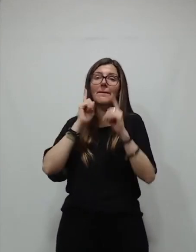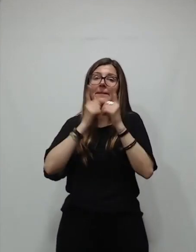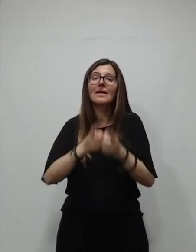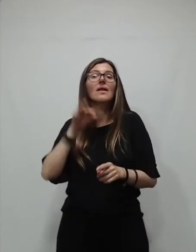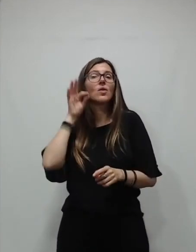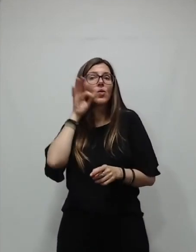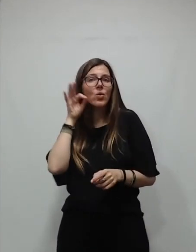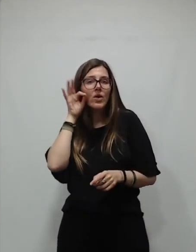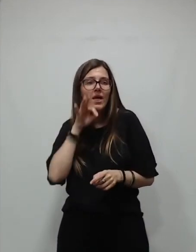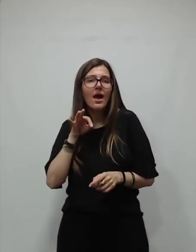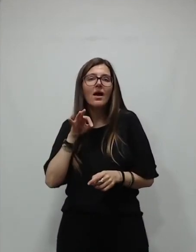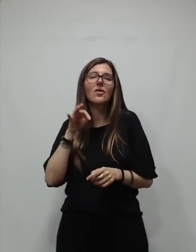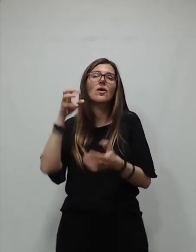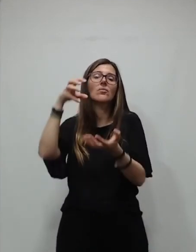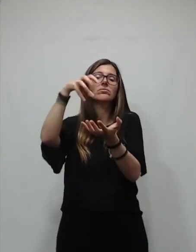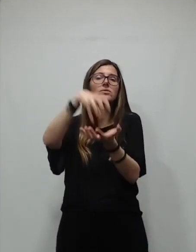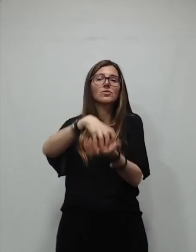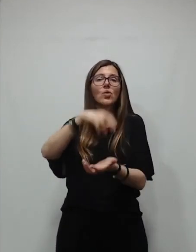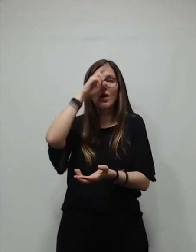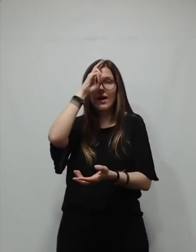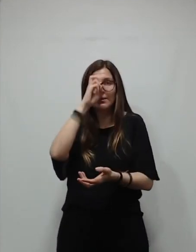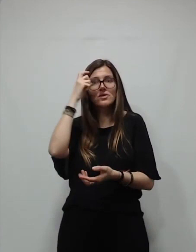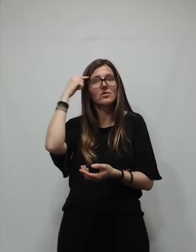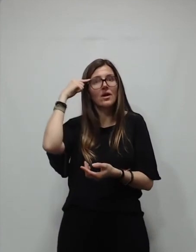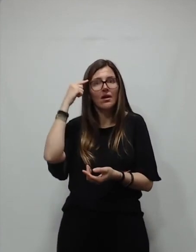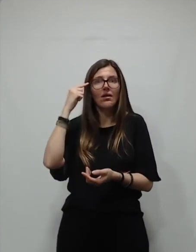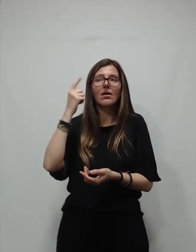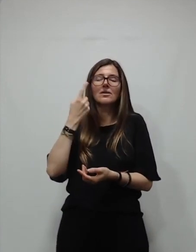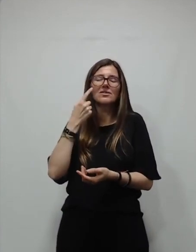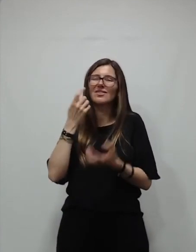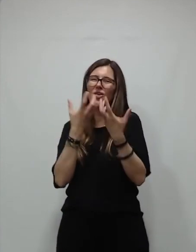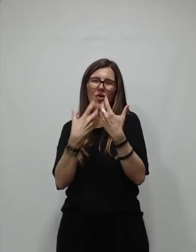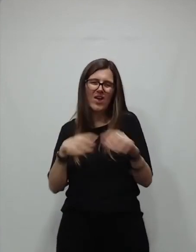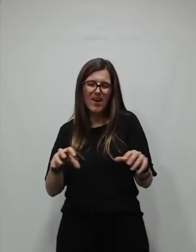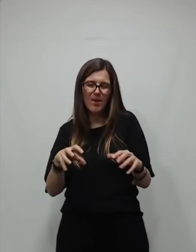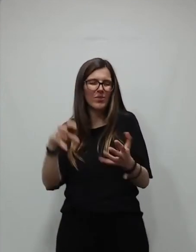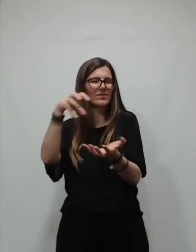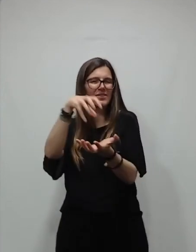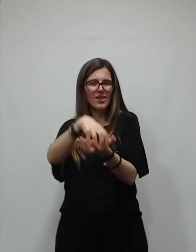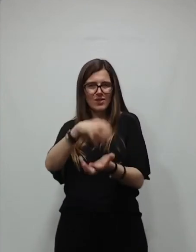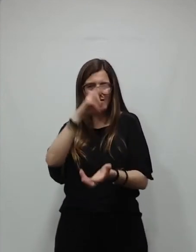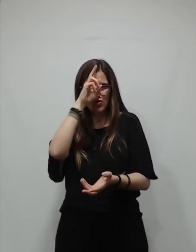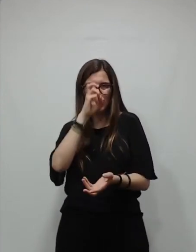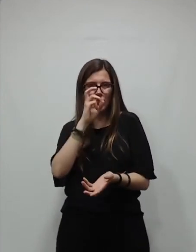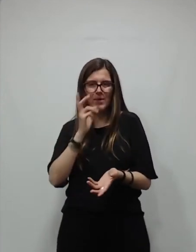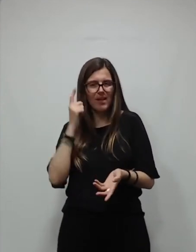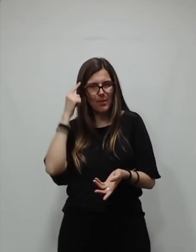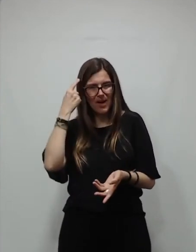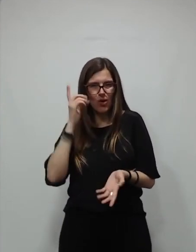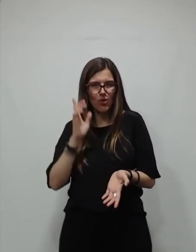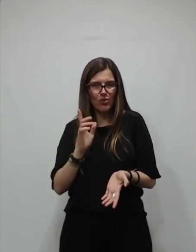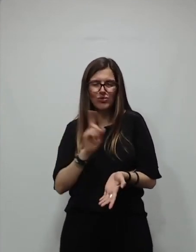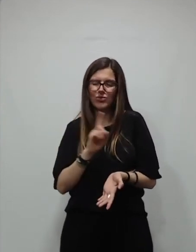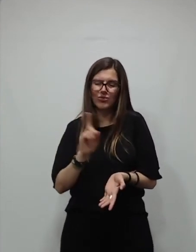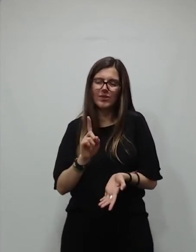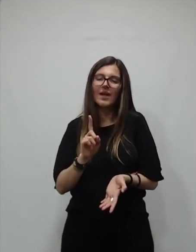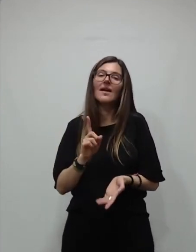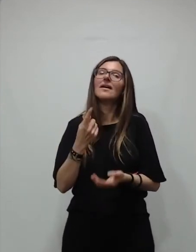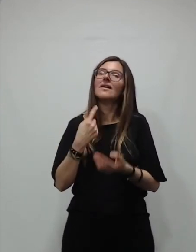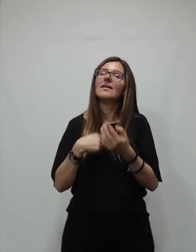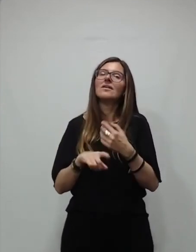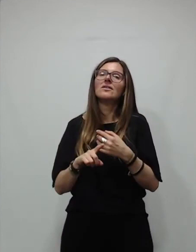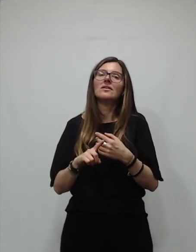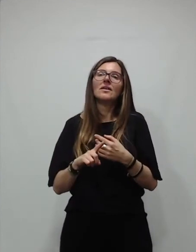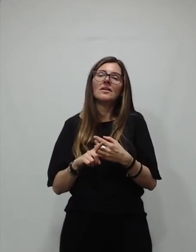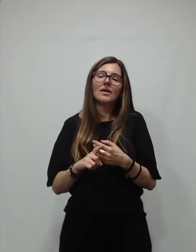para que ponga la agenda de salud mental, y siempre bregamos para que los colectivos participen en los territorios, que participe